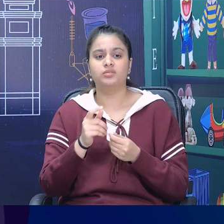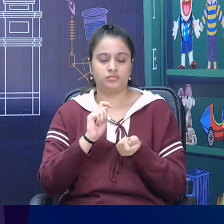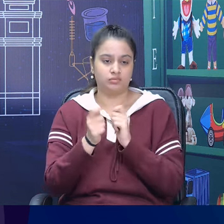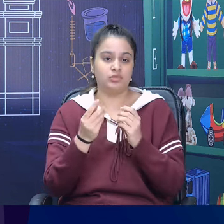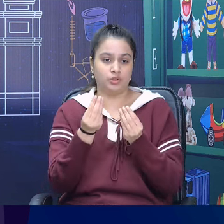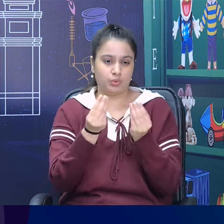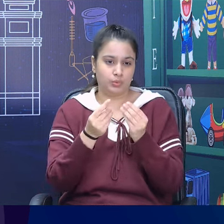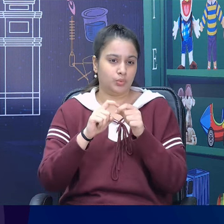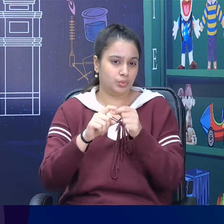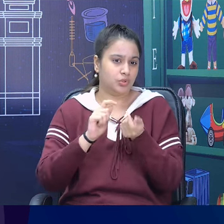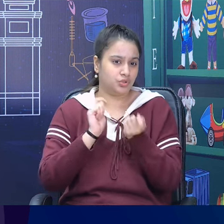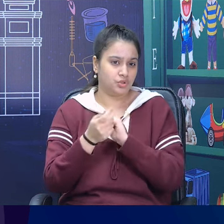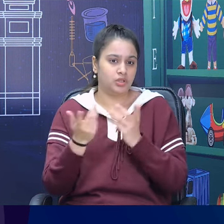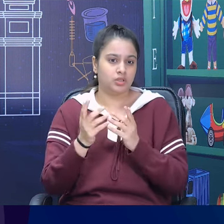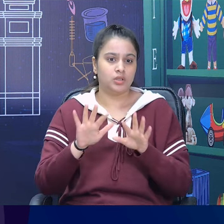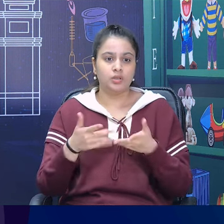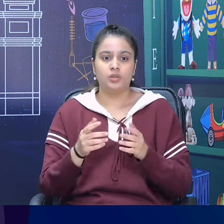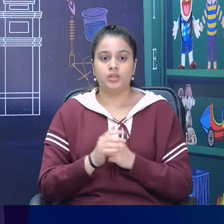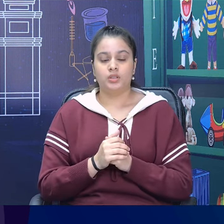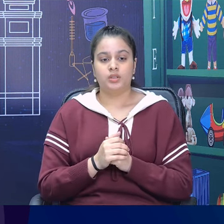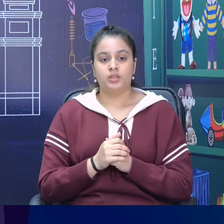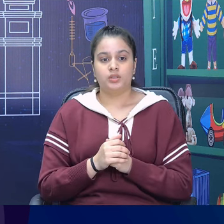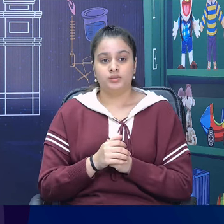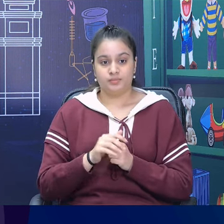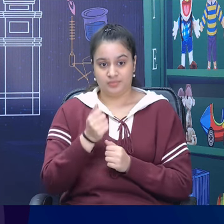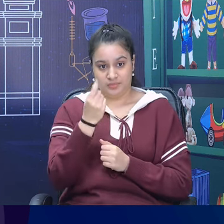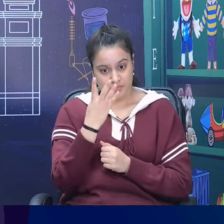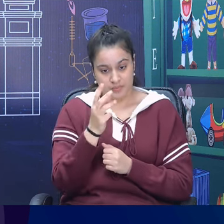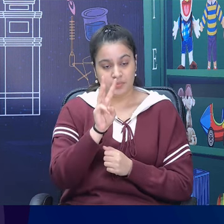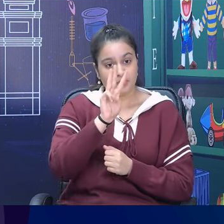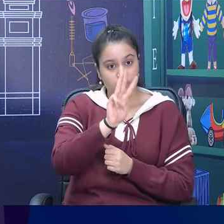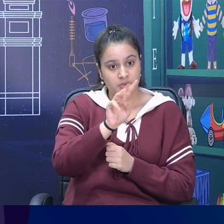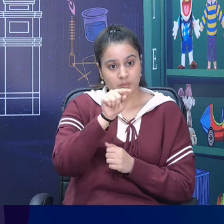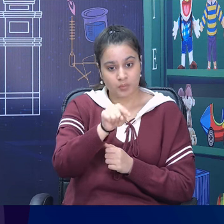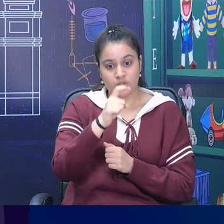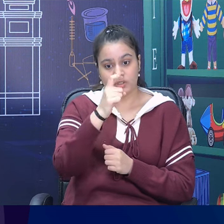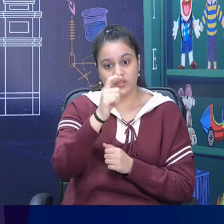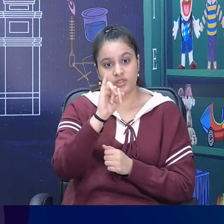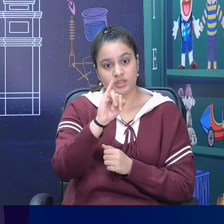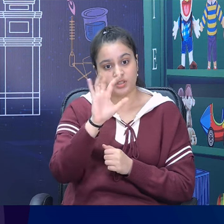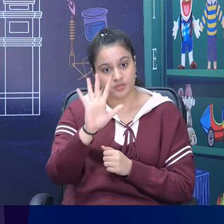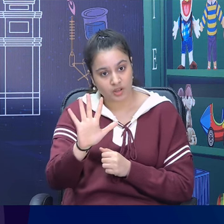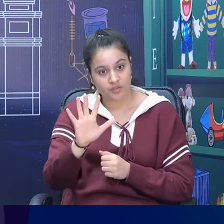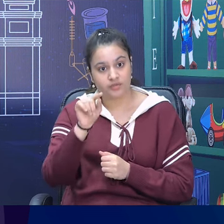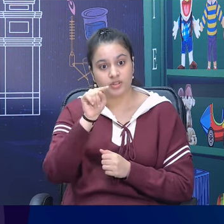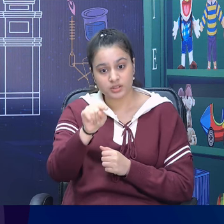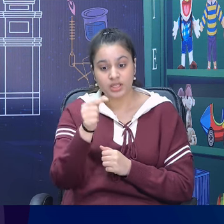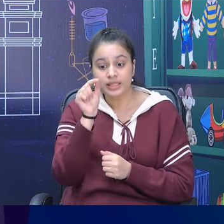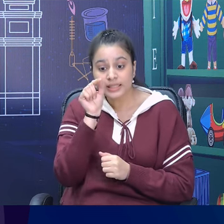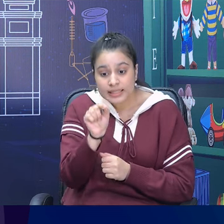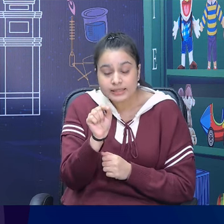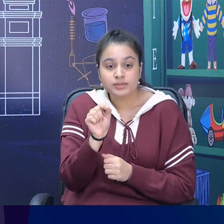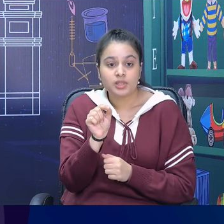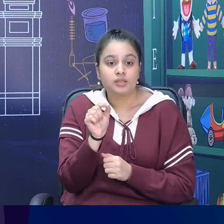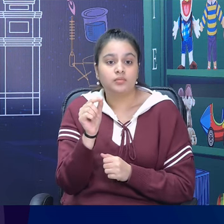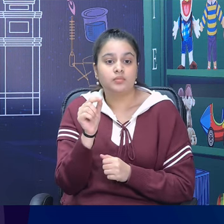सकते हैं वो क्वेश्चन हो सकता है इसके लिए हम दे सकते हैं कि नंबर 3.765 हैज व्हिच टाइप ऑफ डेसीमल एक्सपेंशन तो बच्चा